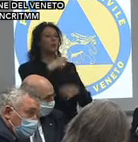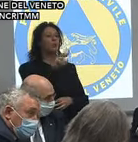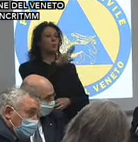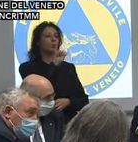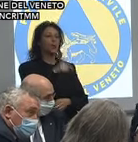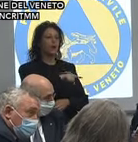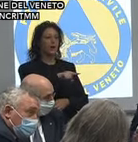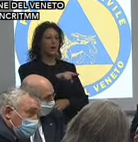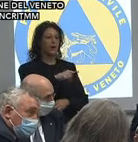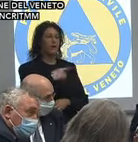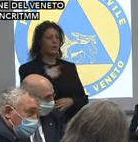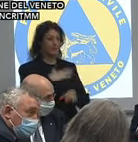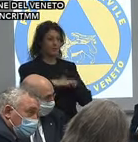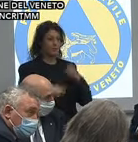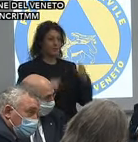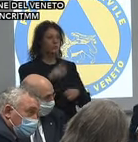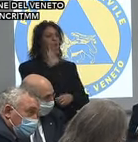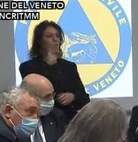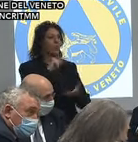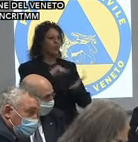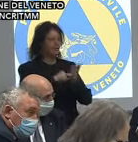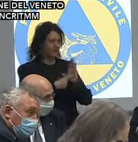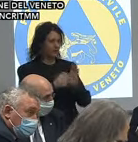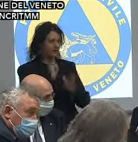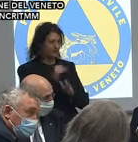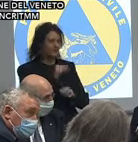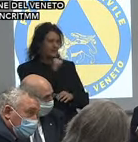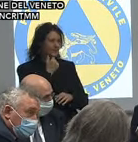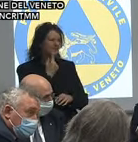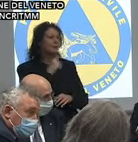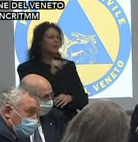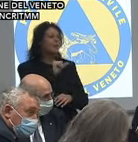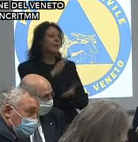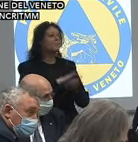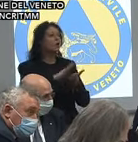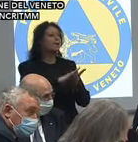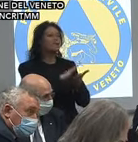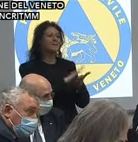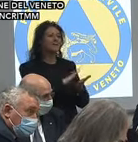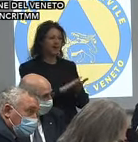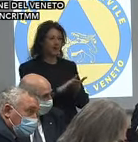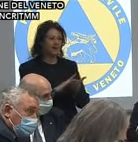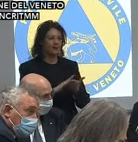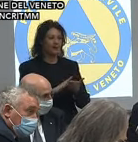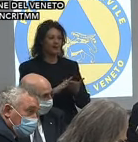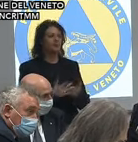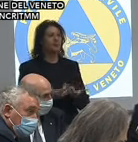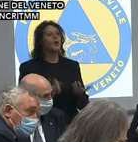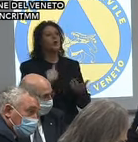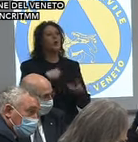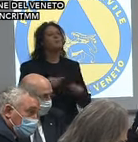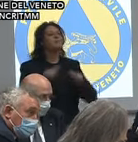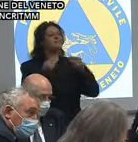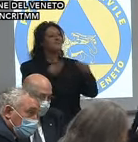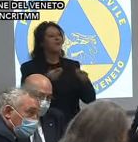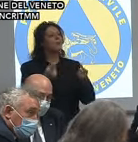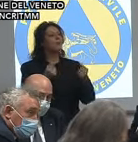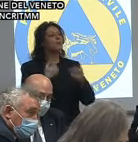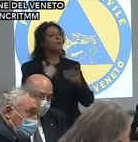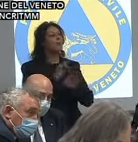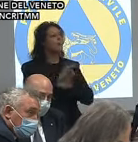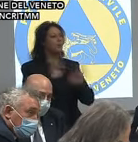per bonificarle, dopodiché capite che è abbastanza, ovviamente si va con progetti esecutivi, vediamo le cifre quando abbiamo i progetti